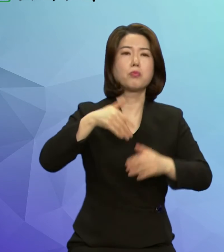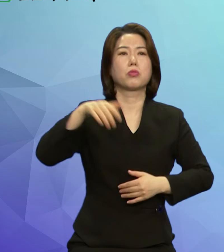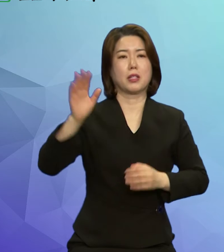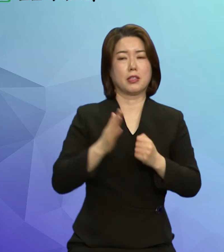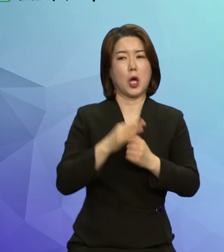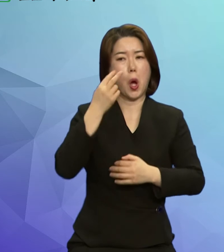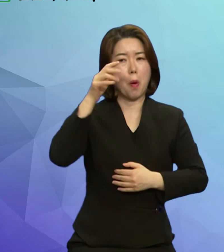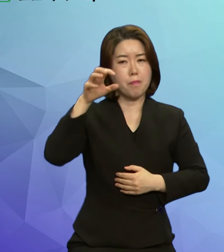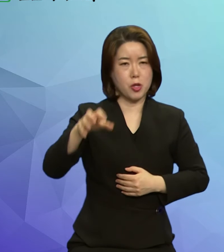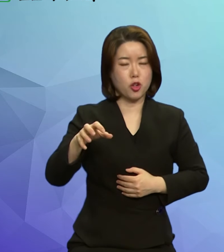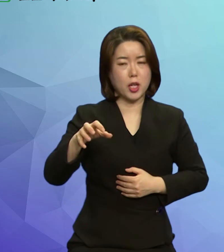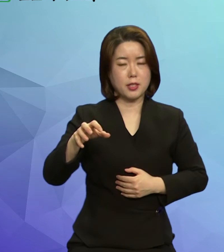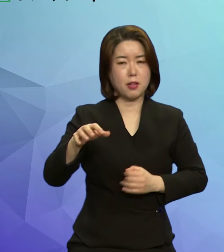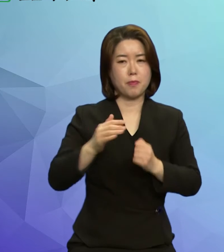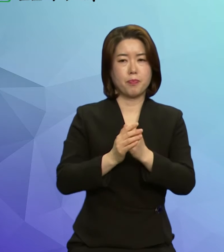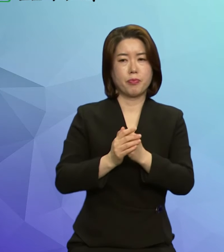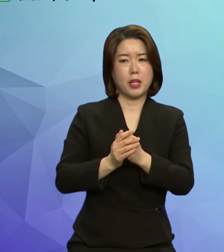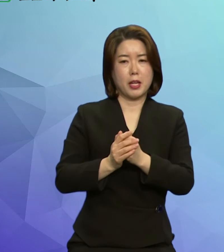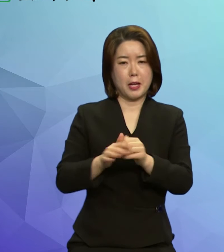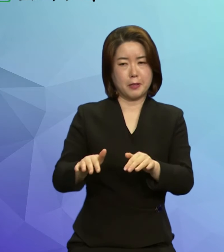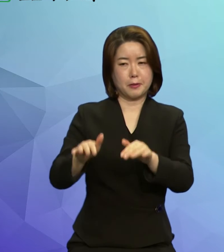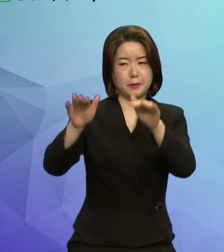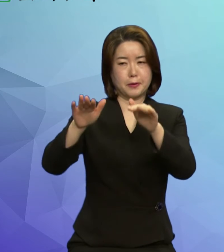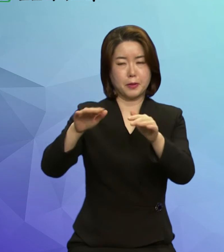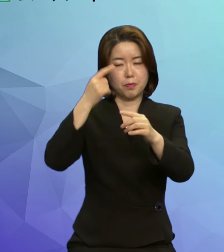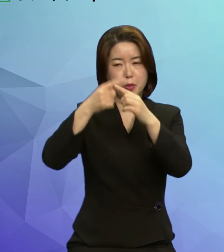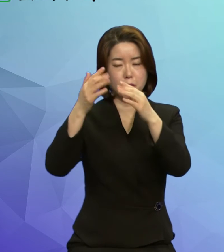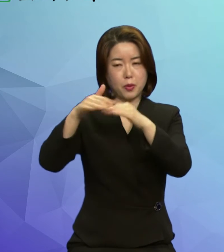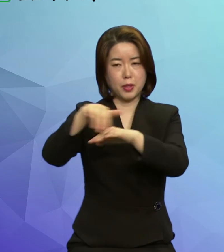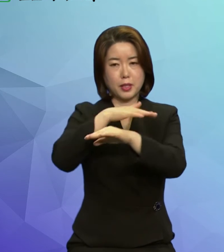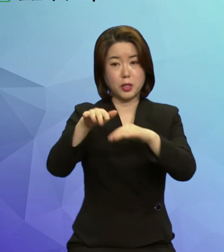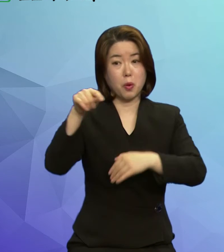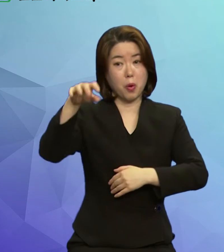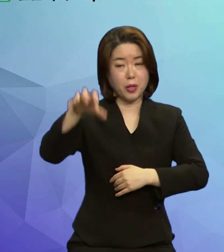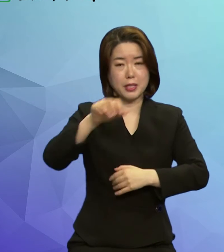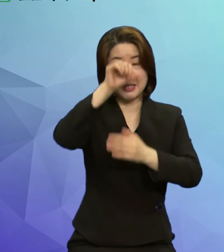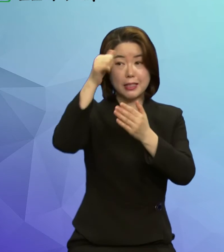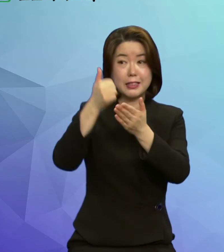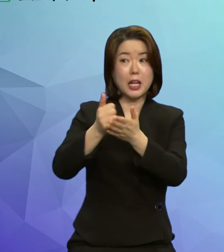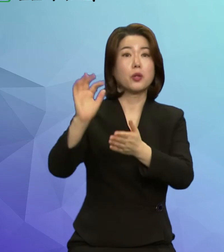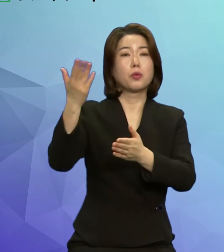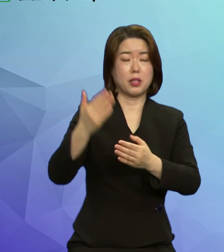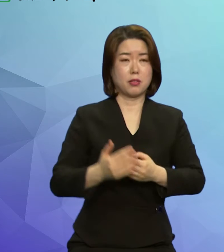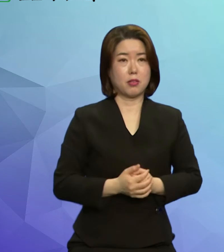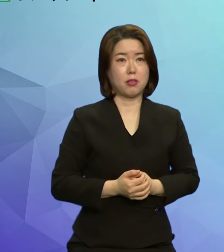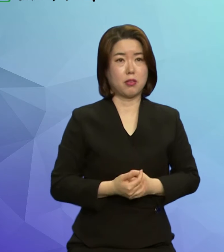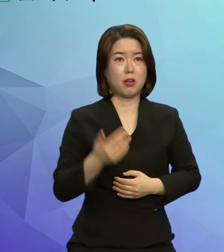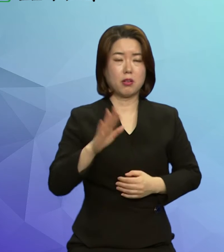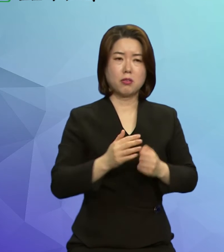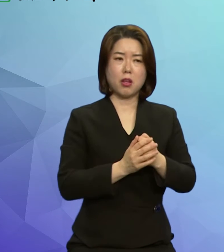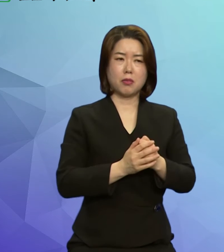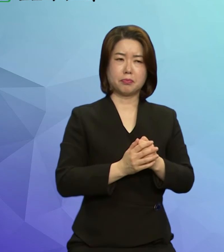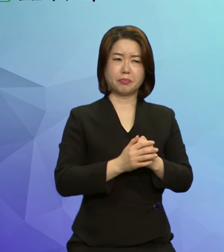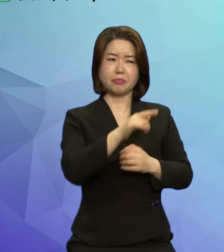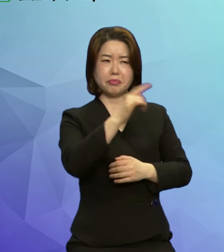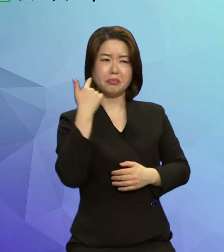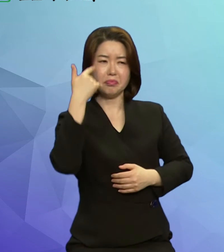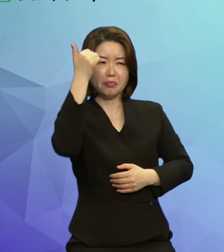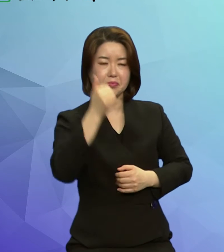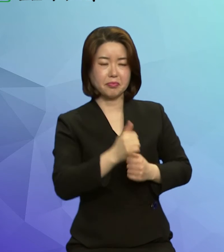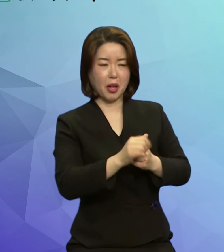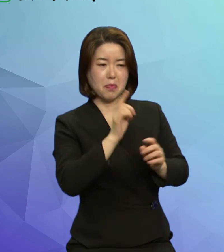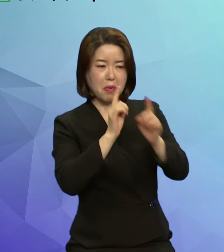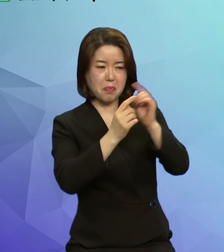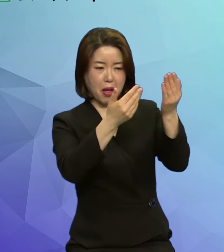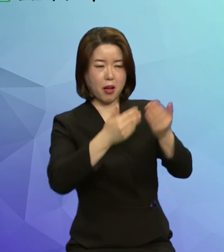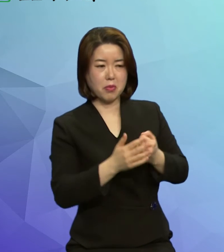그리고는 거기서 교회를 다니고 장로까지 됐어요. 그런데 목사님이 뭐라고 하면 항상 반발부터